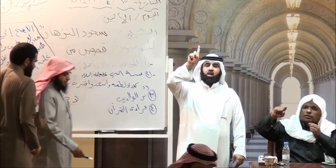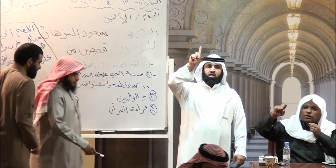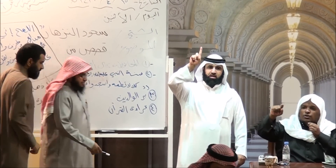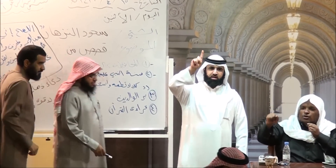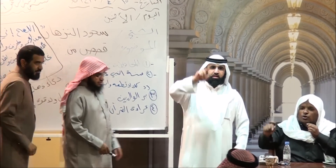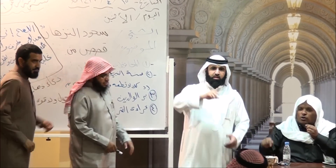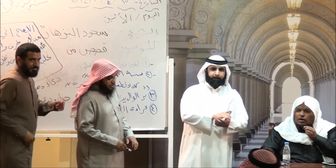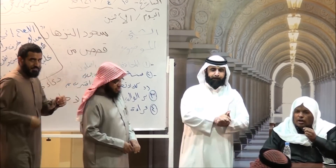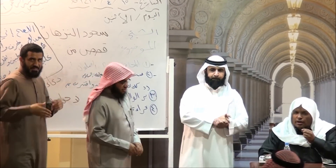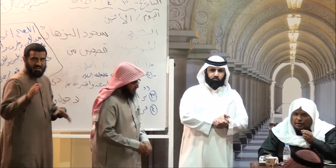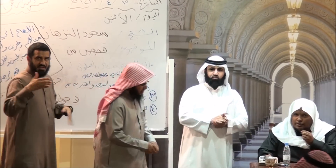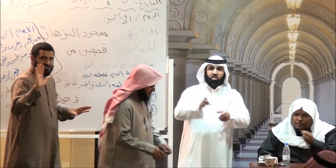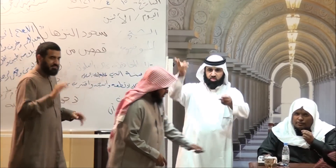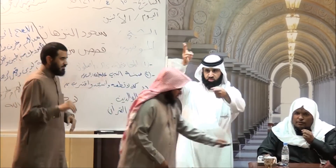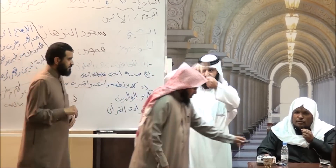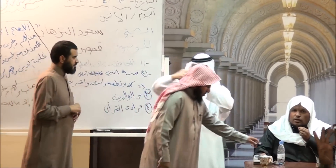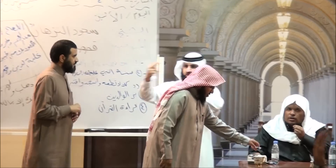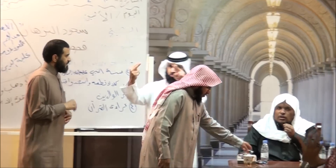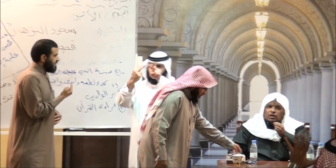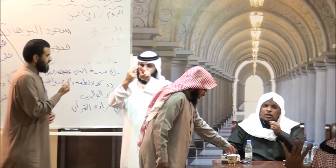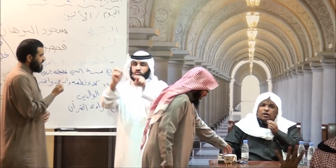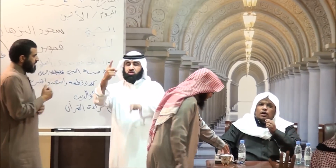الله يكون لقاءنا.